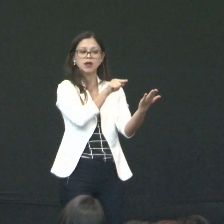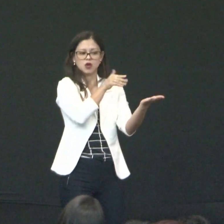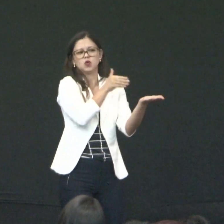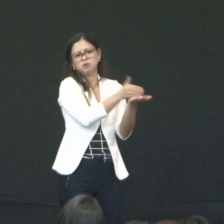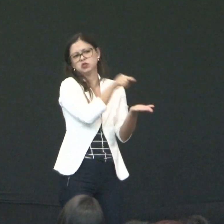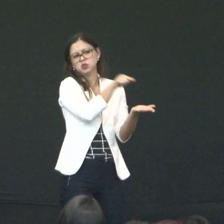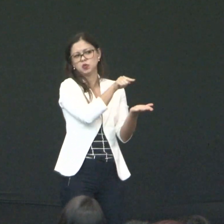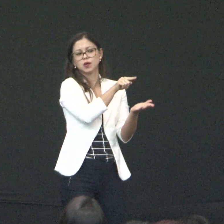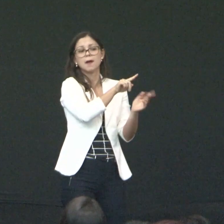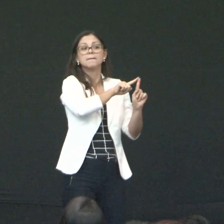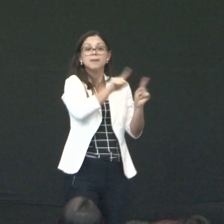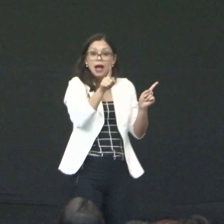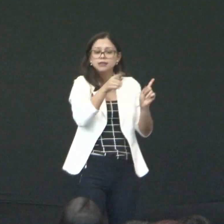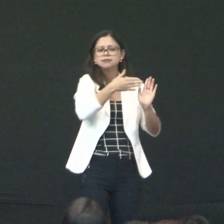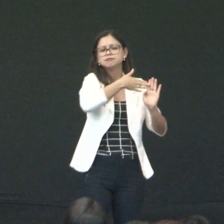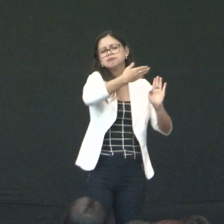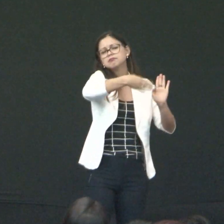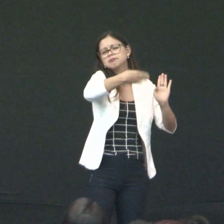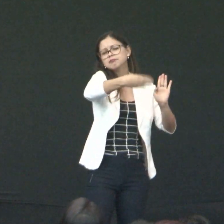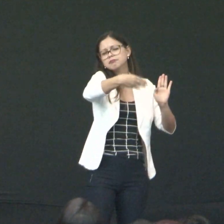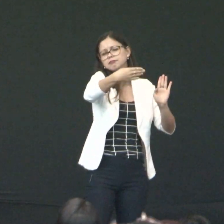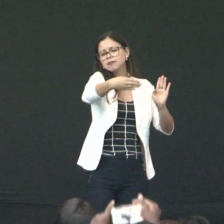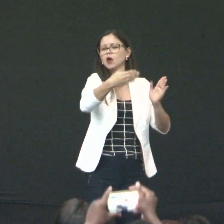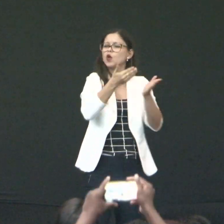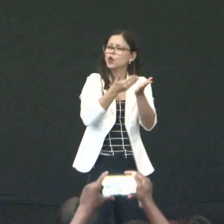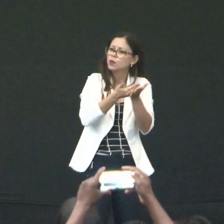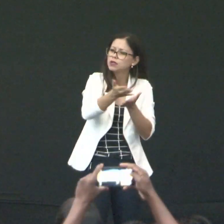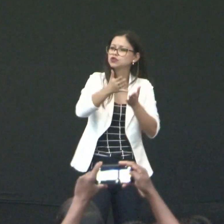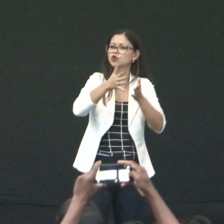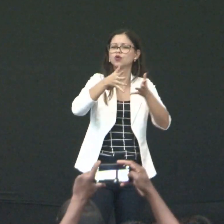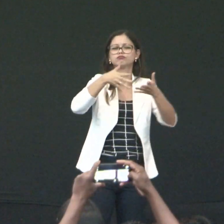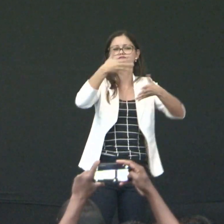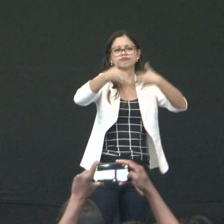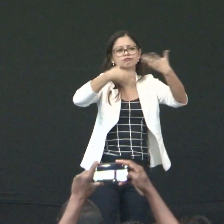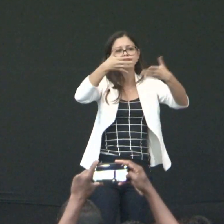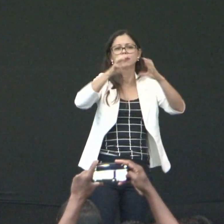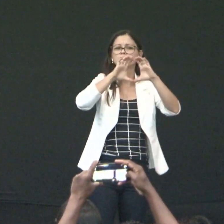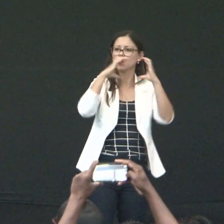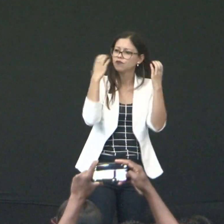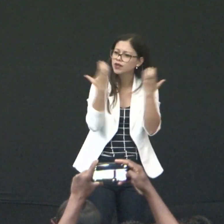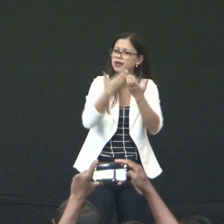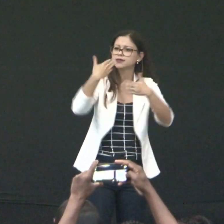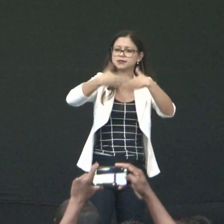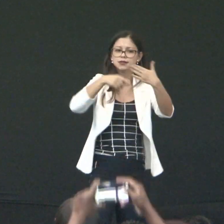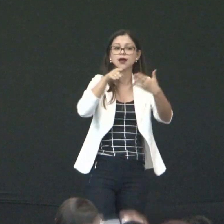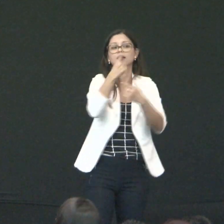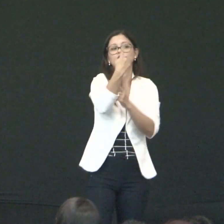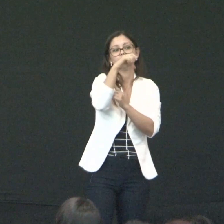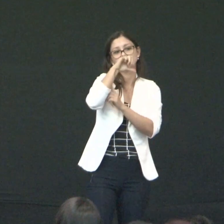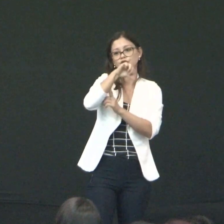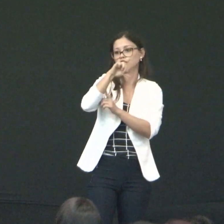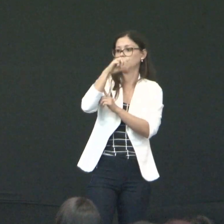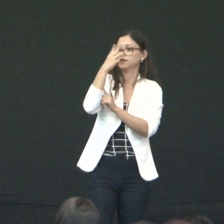ele copiasse aquilo que era dito para poder adequar ao que os surdos entendessem. Só foi